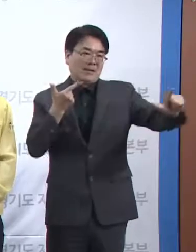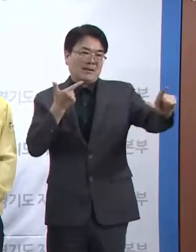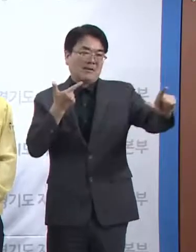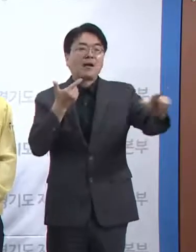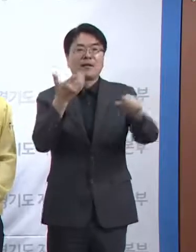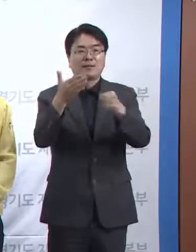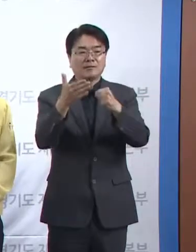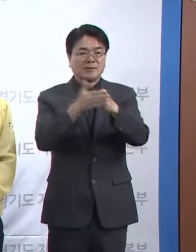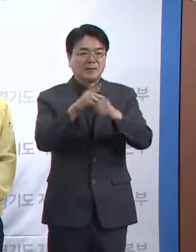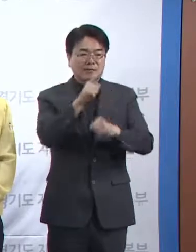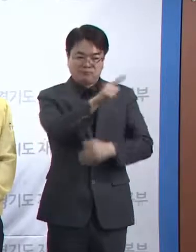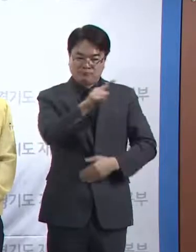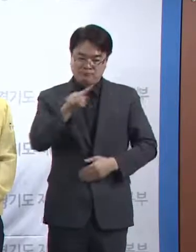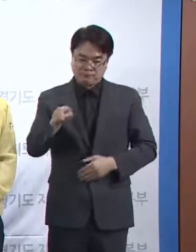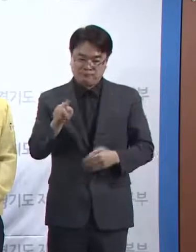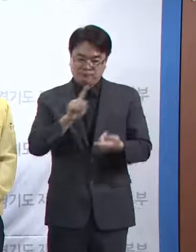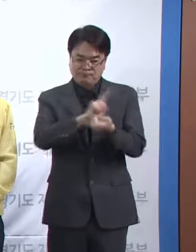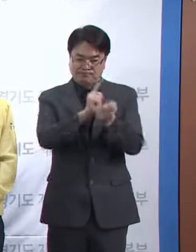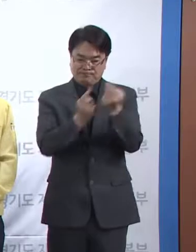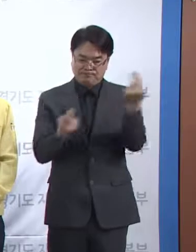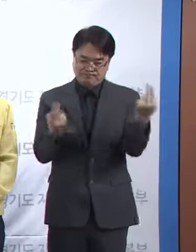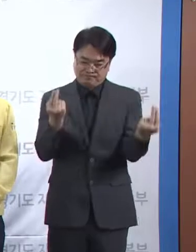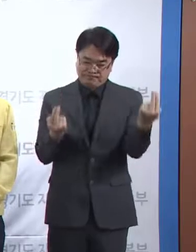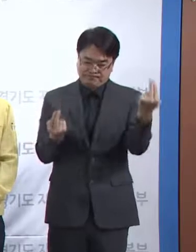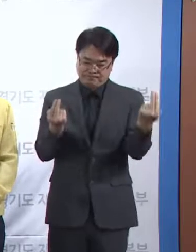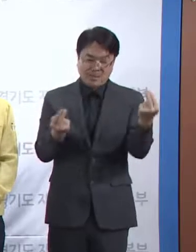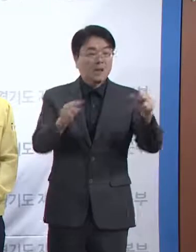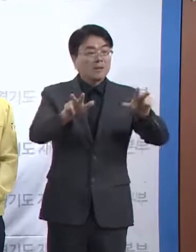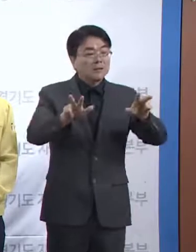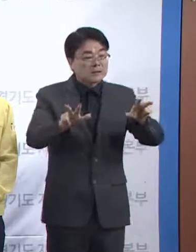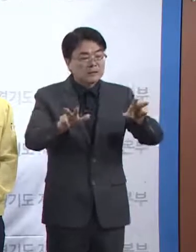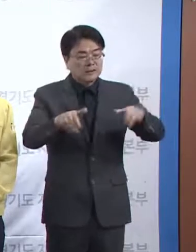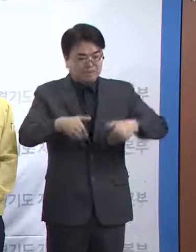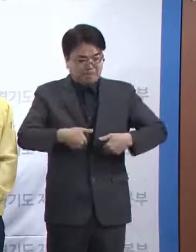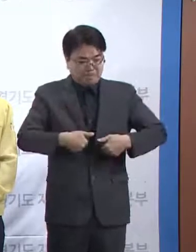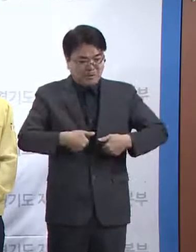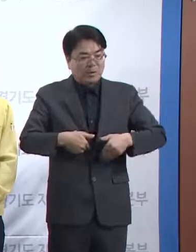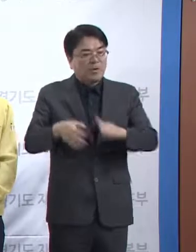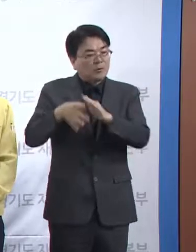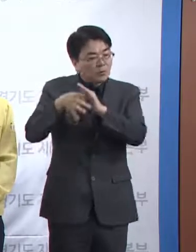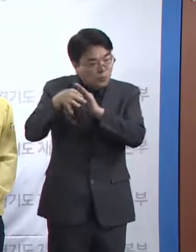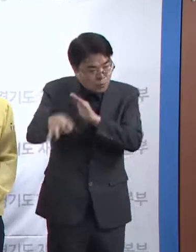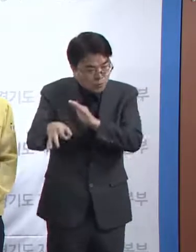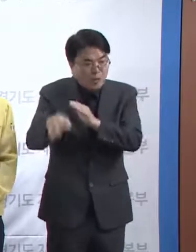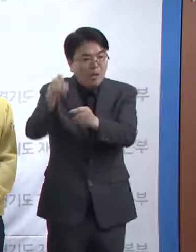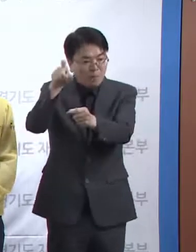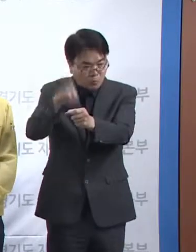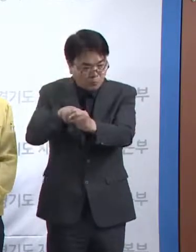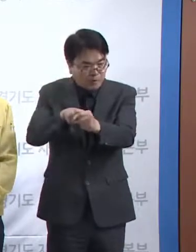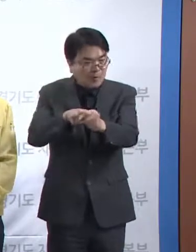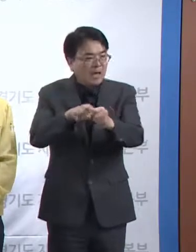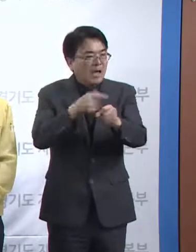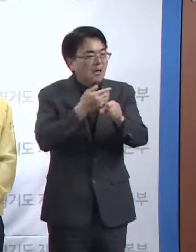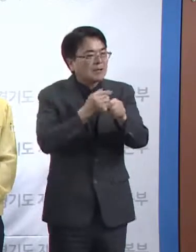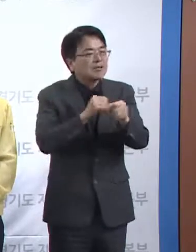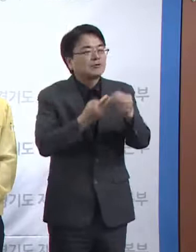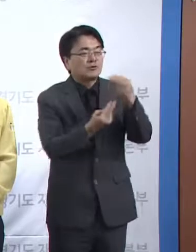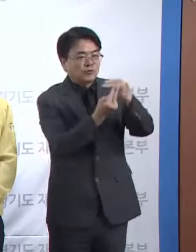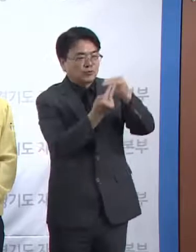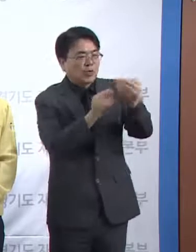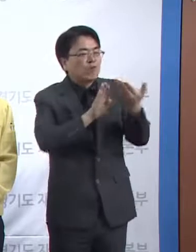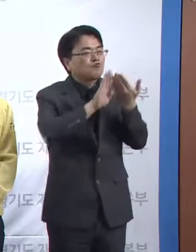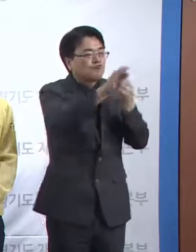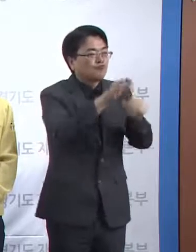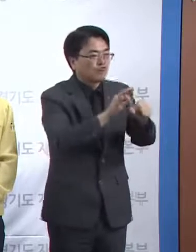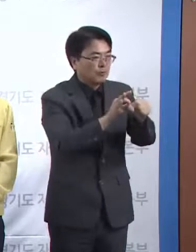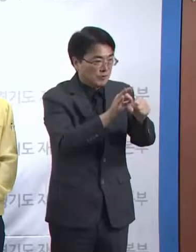가지를 좀 비교 형량을 해서 지금 현재 지출이 미래 지출보다 더 낫다는 확신이 들면